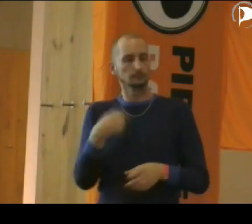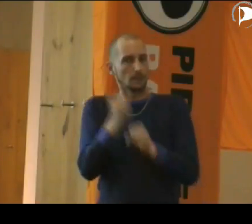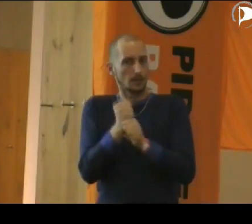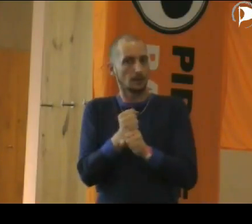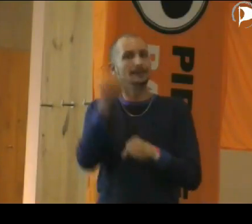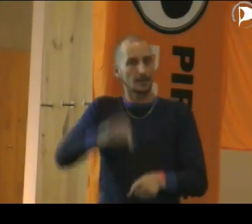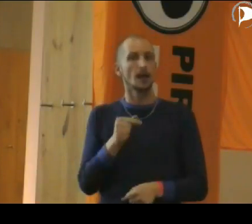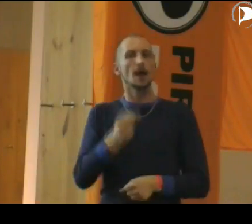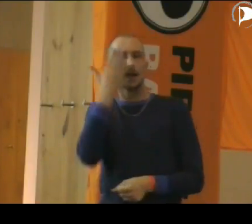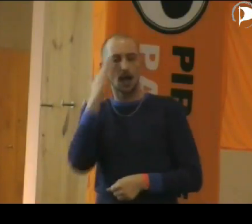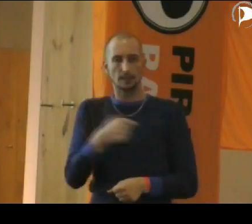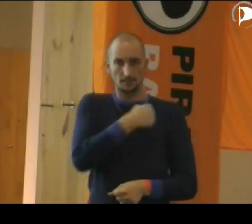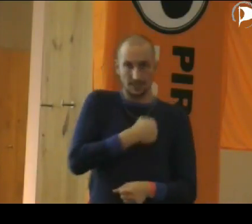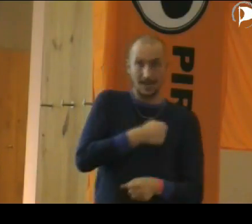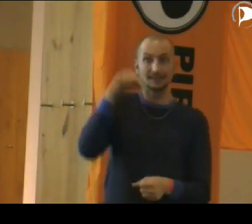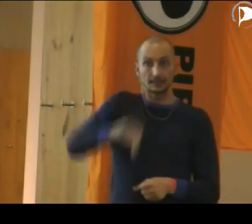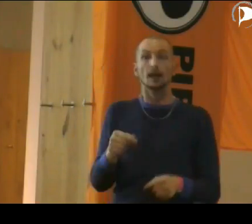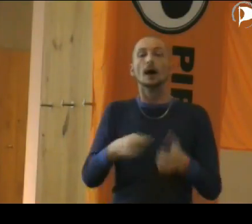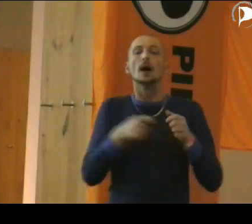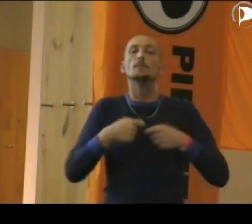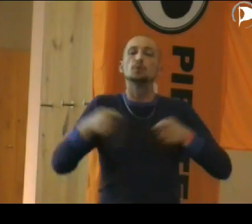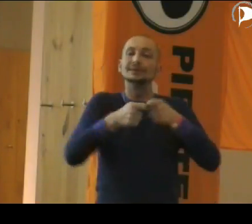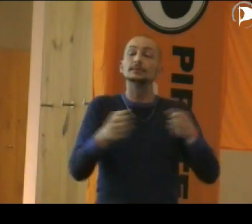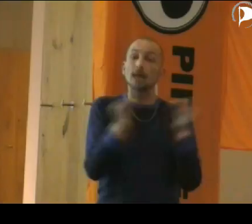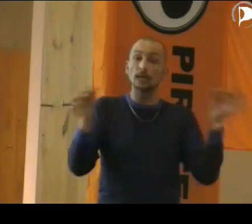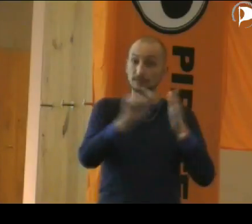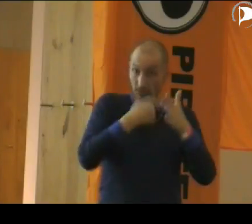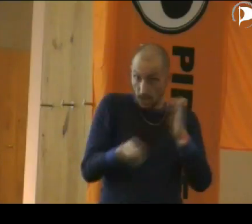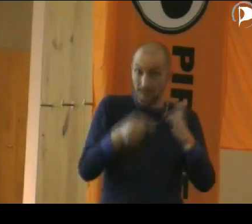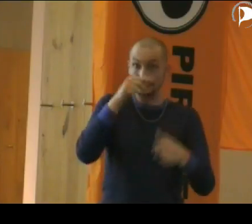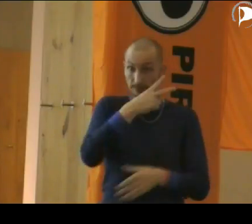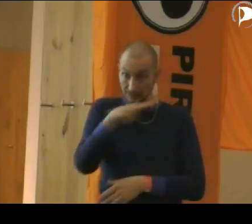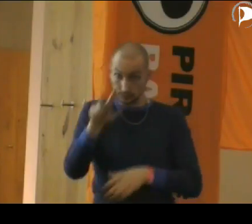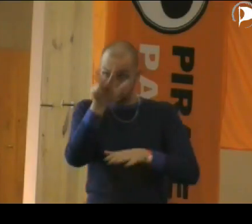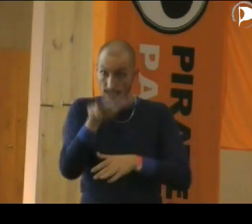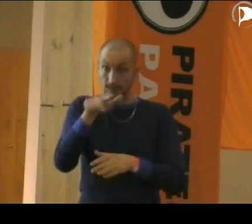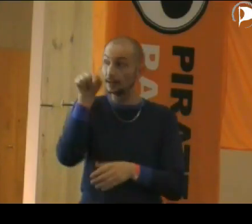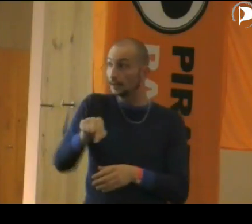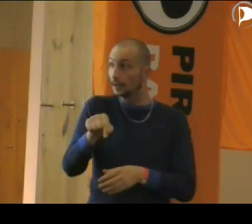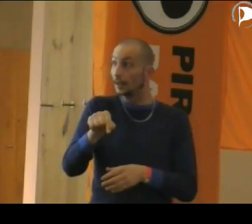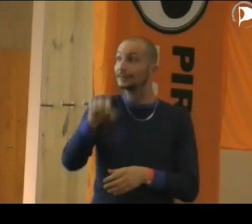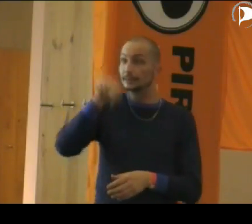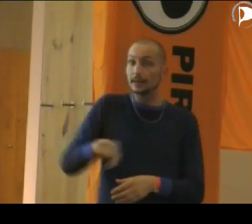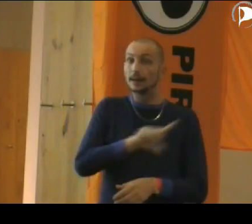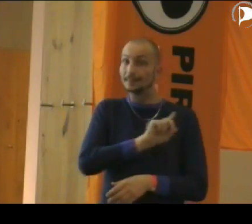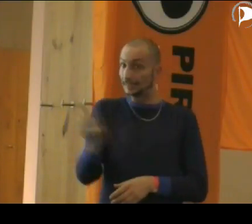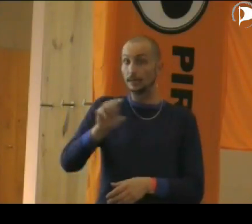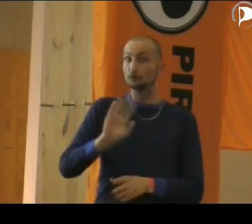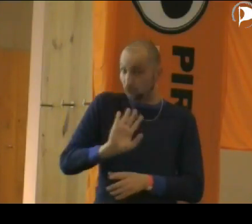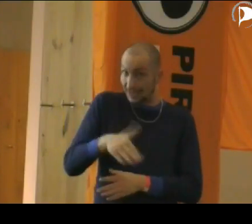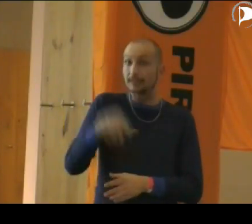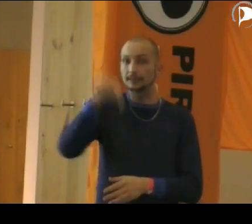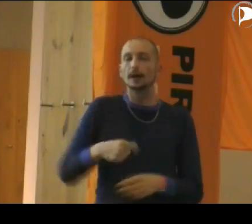bundestagswahl 2013 momentan stehen damit in etwa vier prozent noch schlechter da als die partei bundesweit